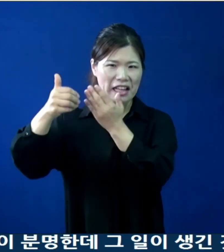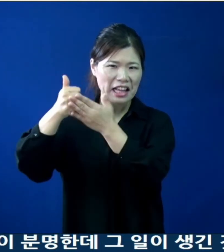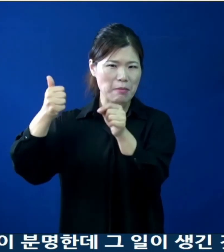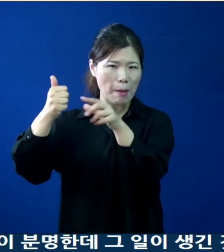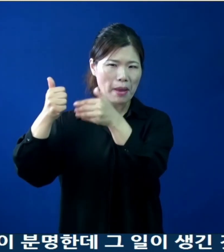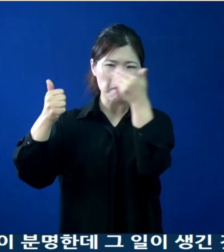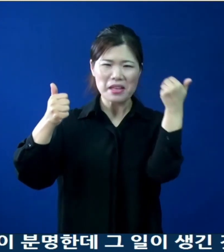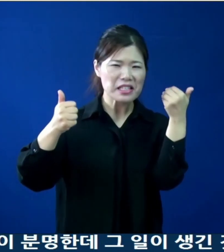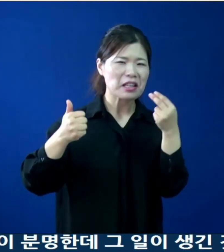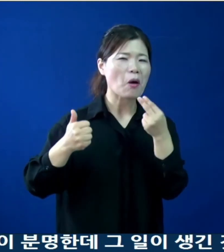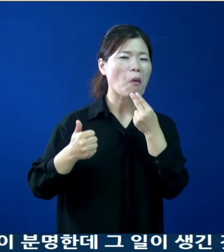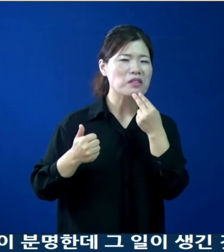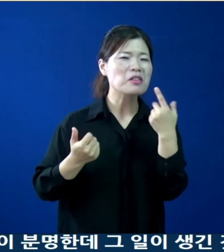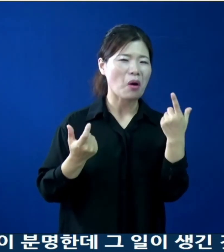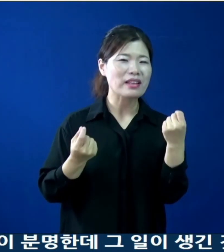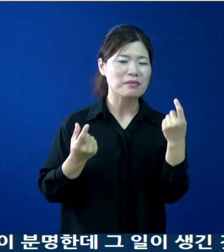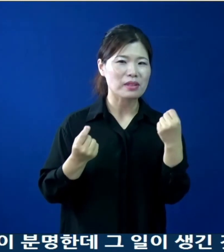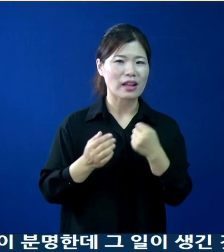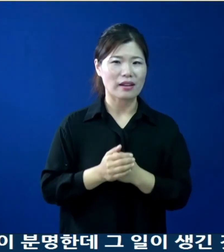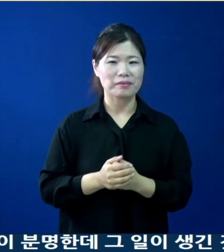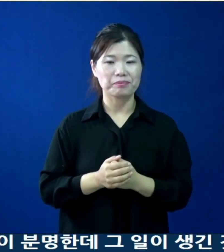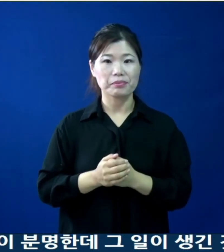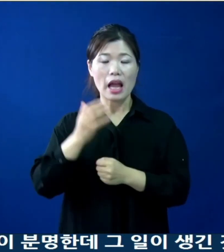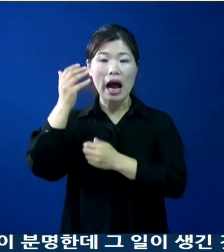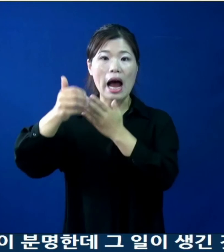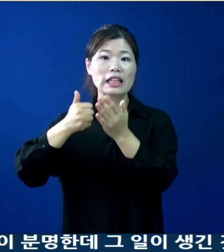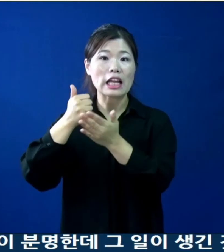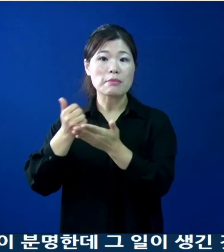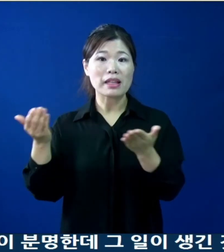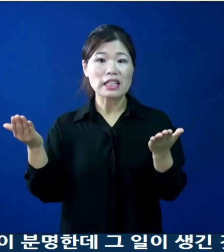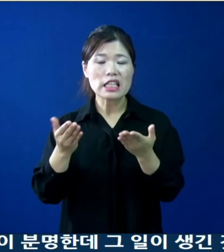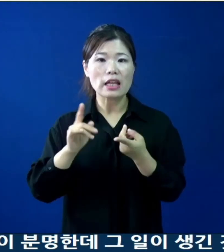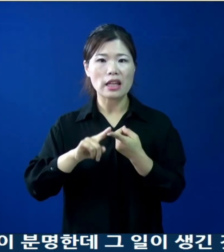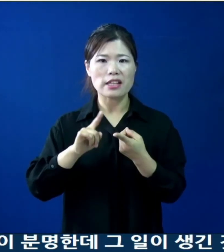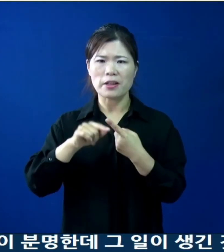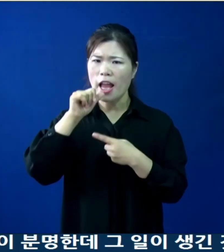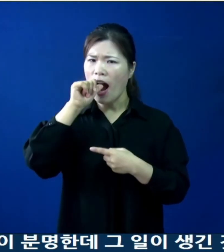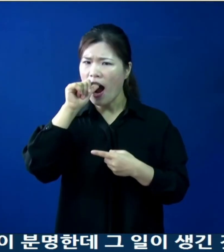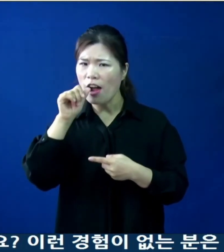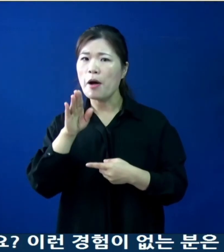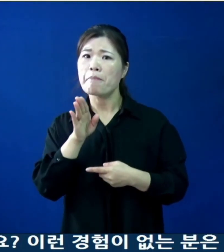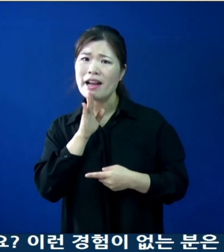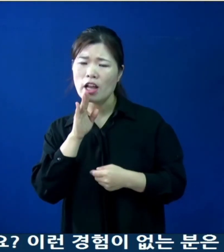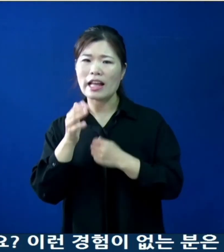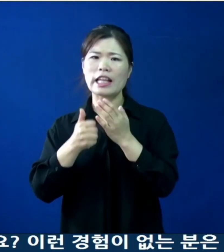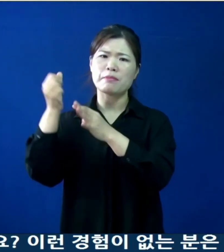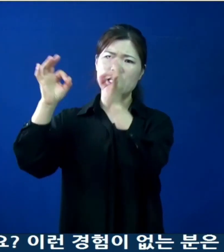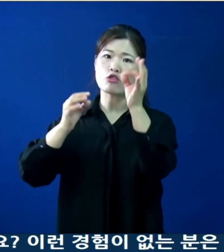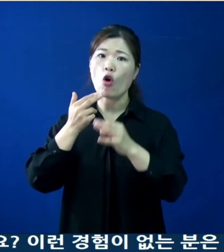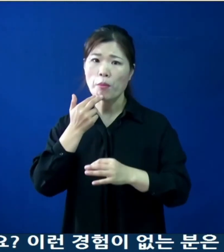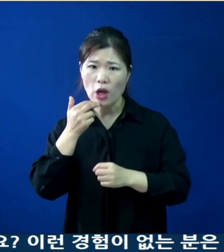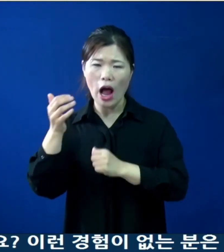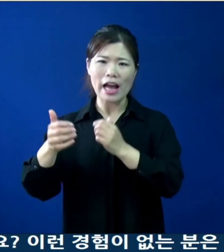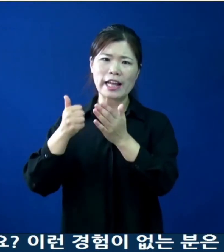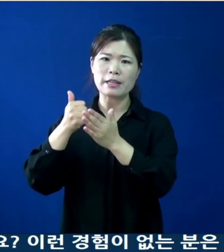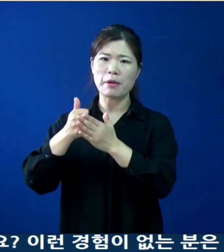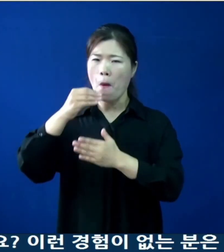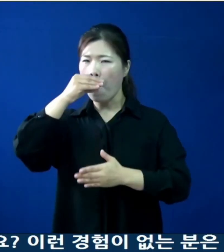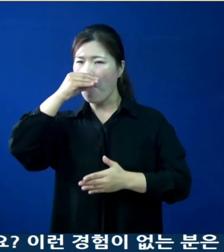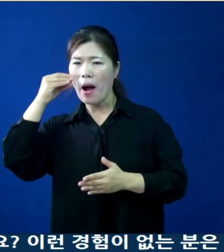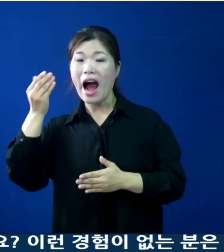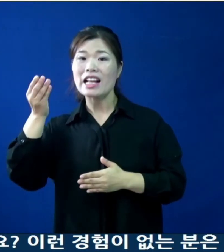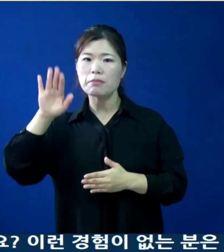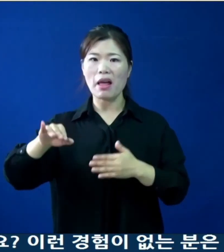가능성이 많습니다. 하나님이 하시는 일은 절대적으로 옳고 하나님이 실수하시는 법이 없고 하나님이 하시는 일은 준엄한데